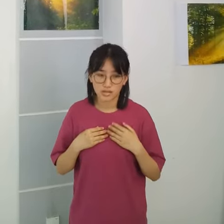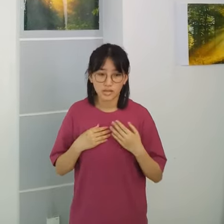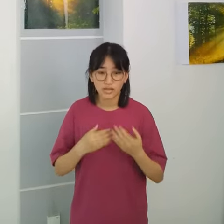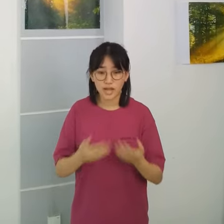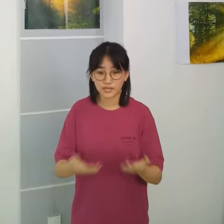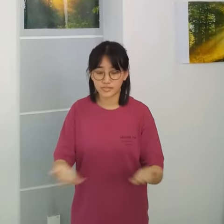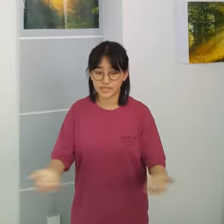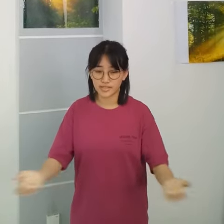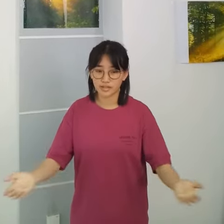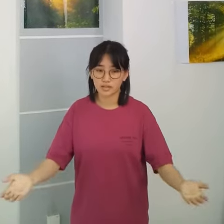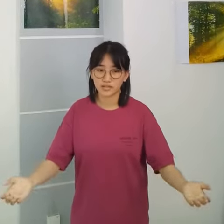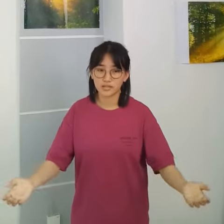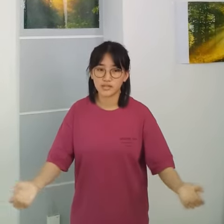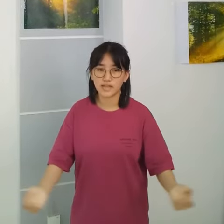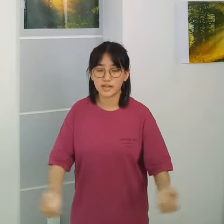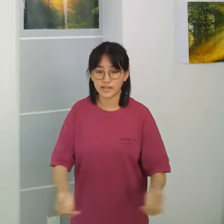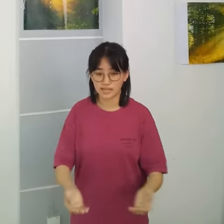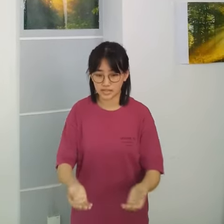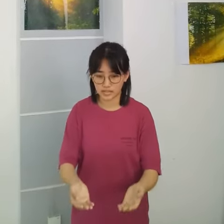как все, так и ты живи.